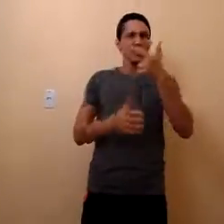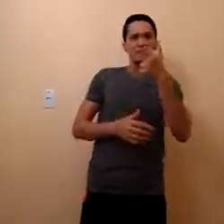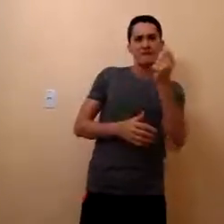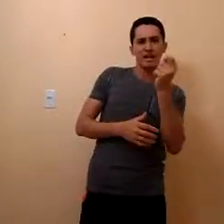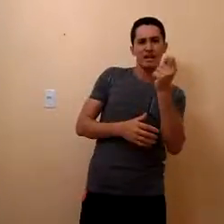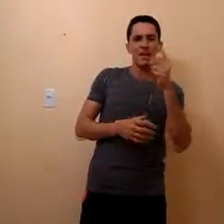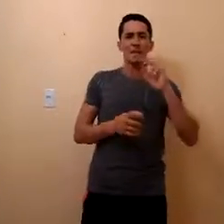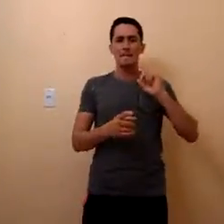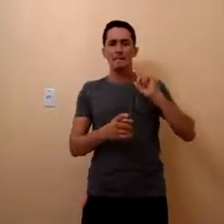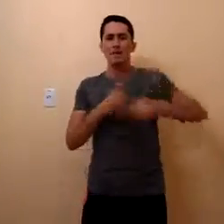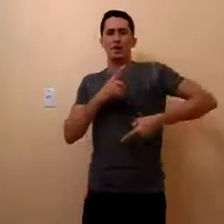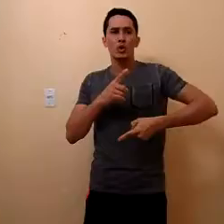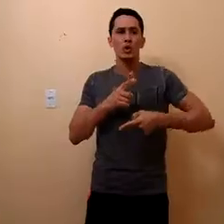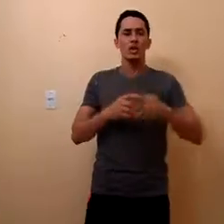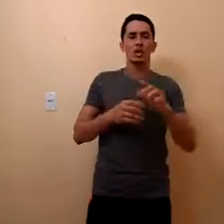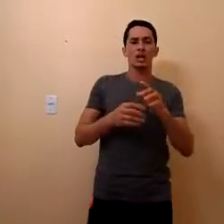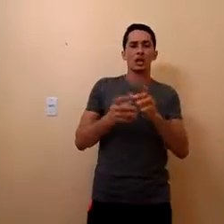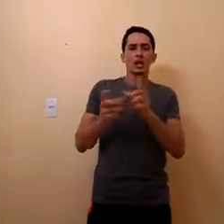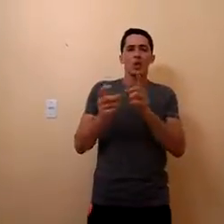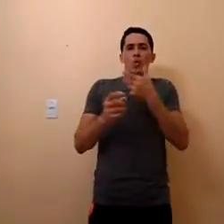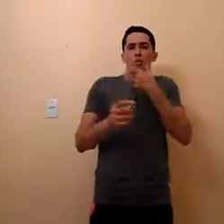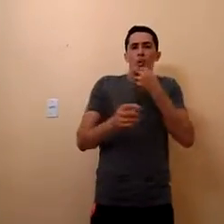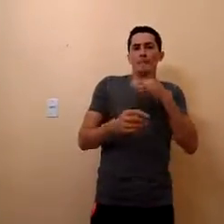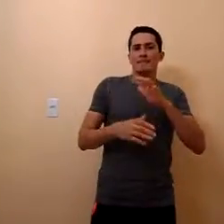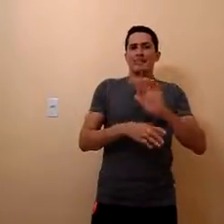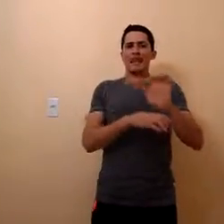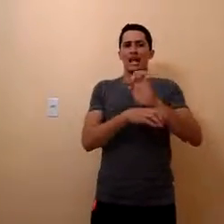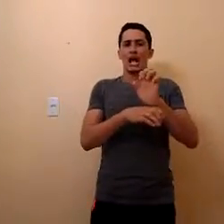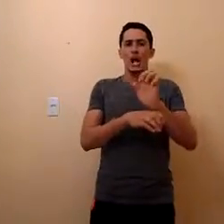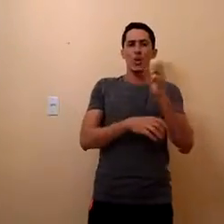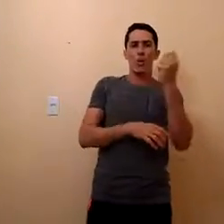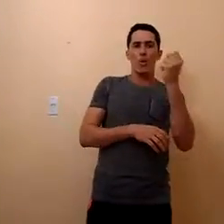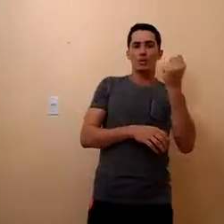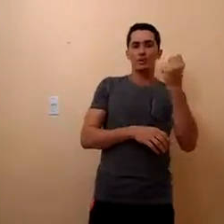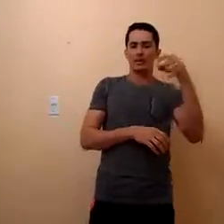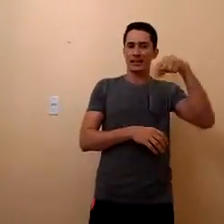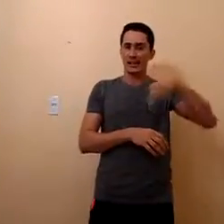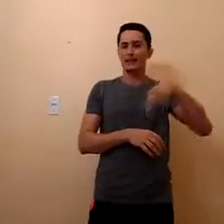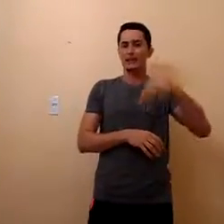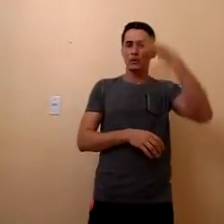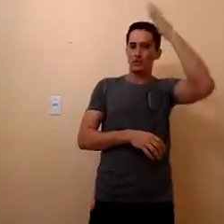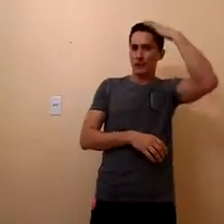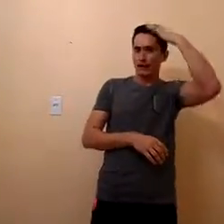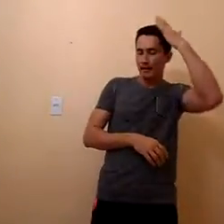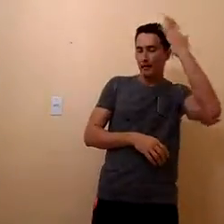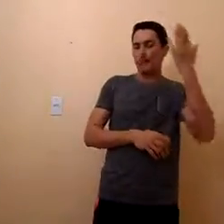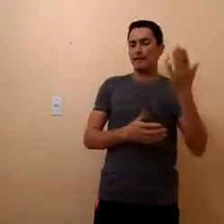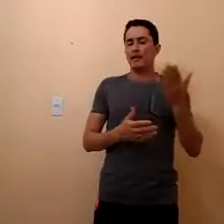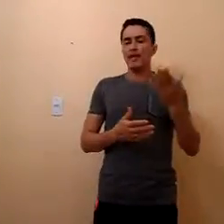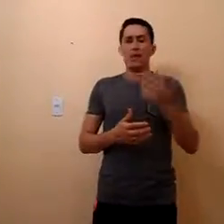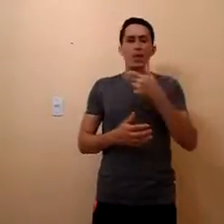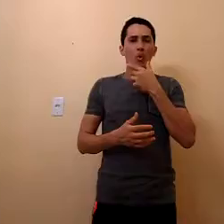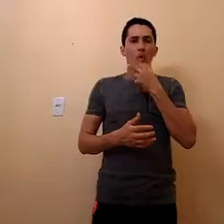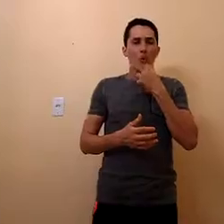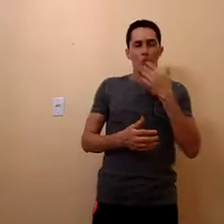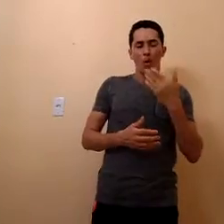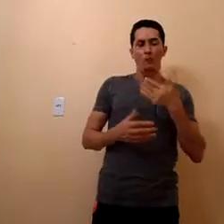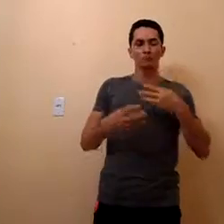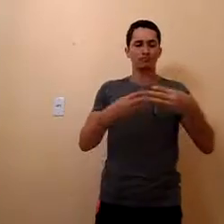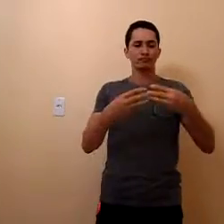pelos compradores europeus, 8 estão aqui. Hoje, o ministro da Agricultura, Blairo Maggi, se encontrou com empresários do setor no interior